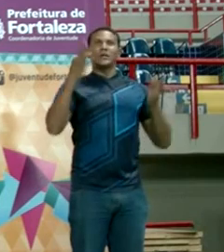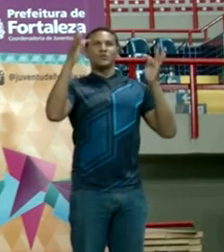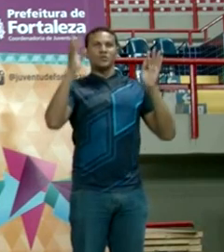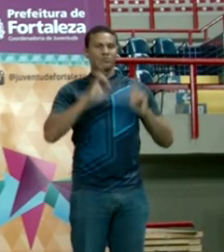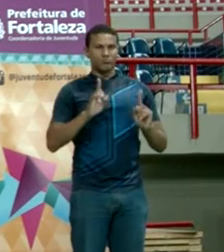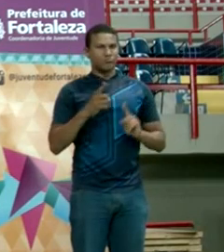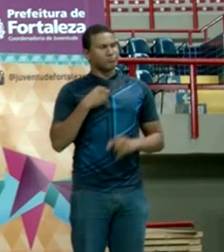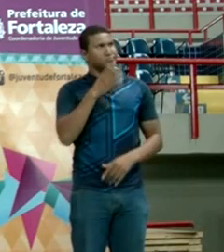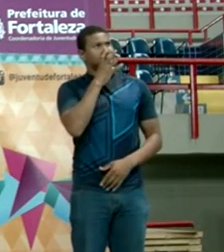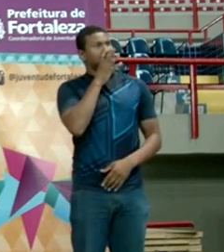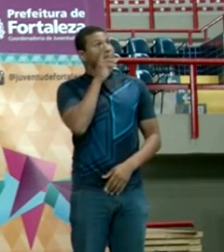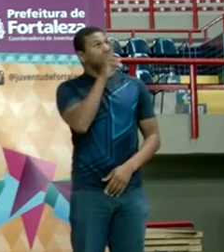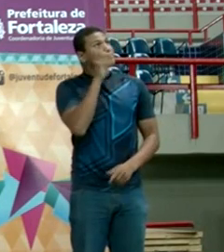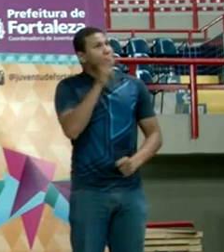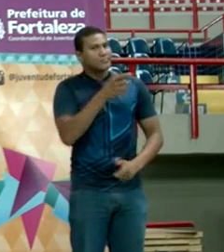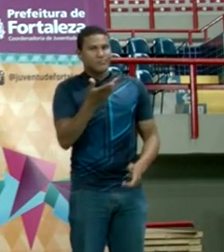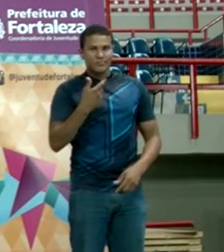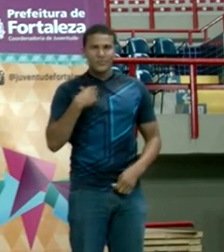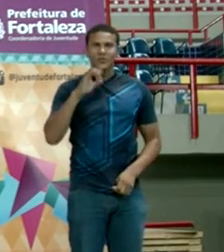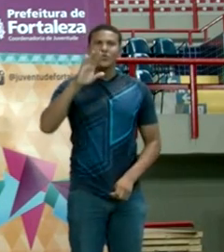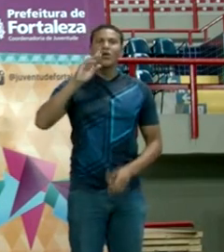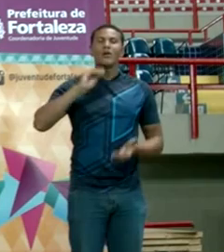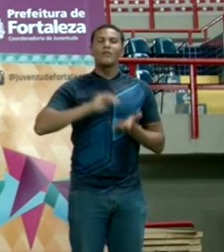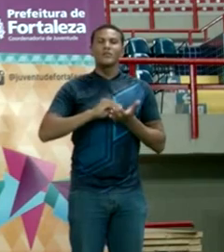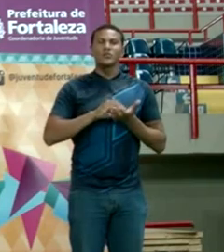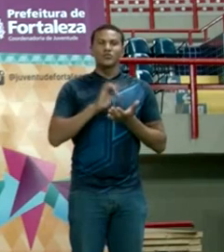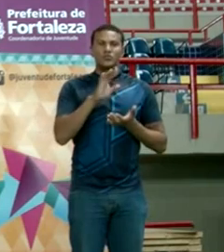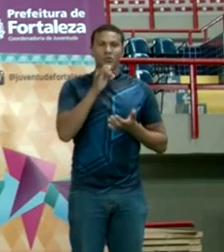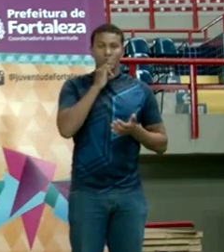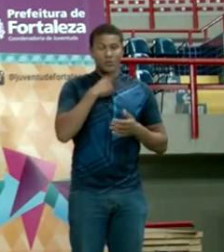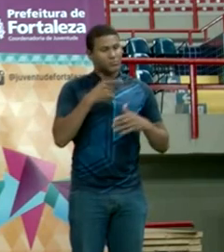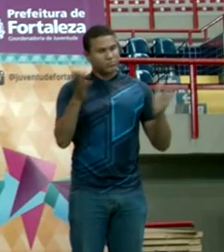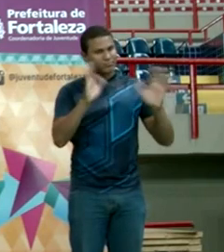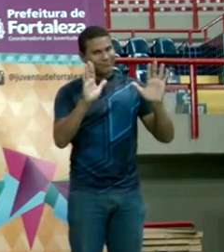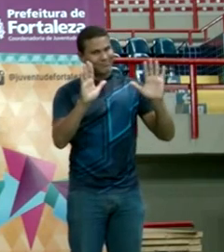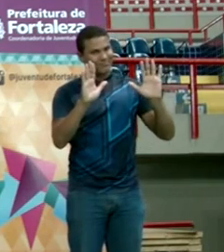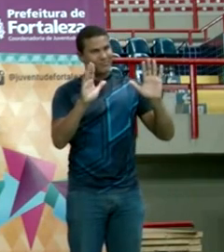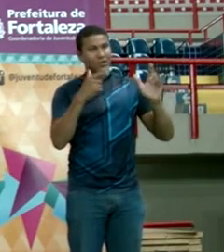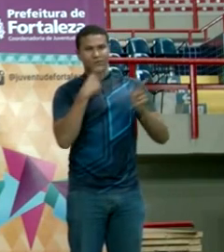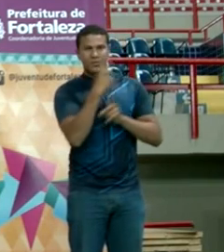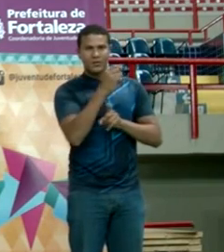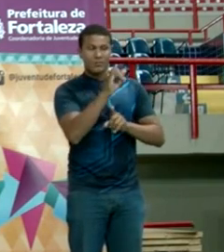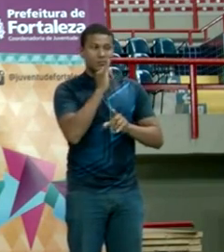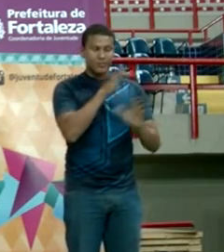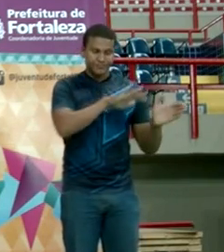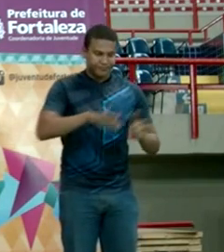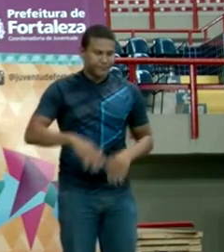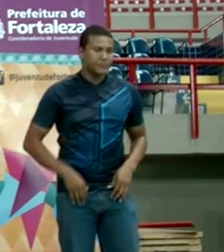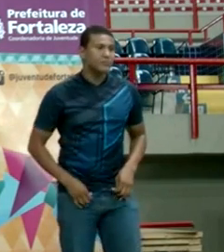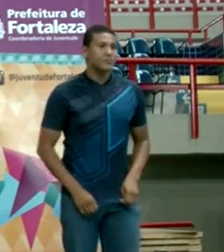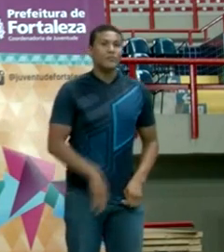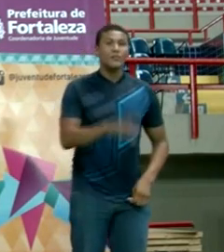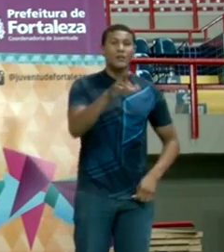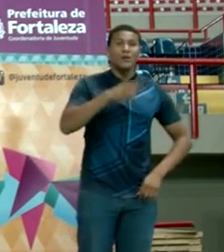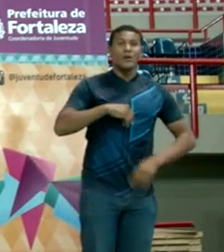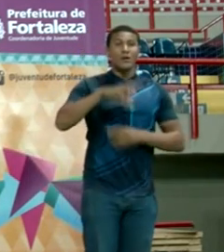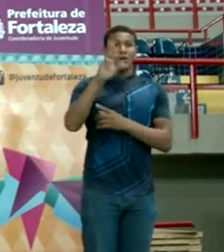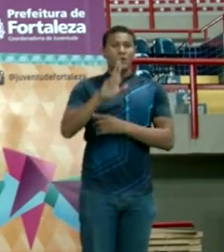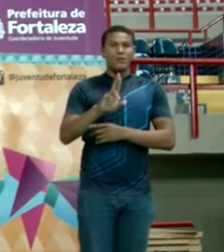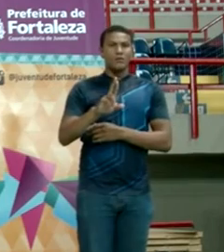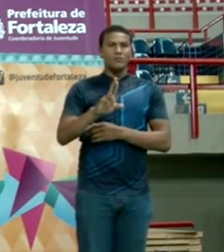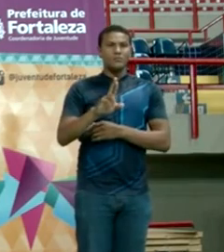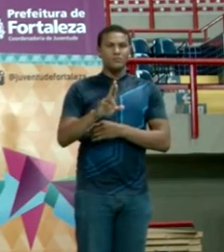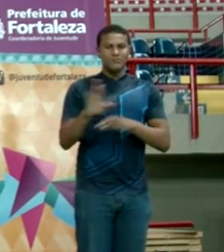não. Beleza? Tranquilo? Faltou só o finalzinho da União Soviética, vamos embora. No final da União Soviética, em vez de